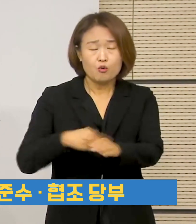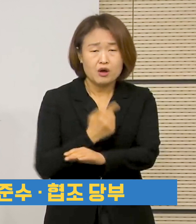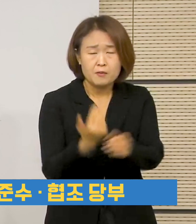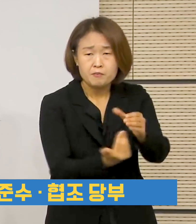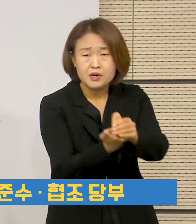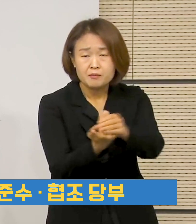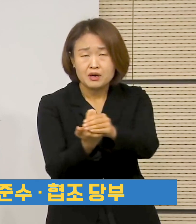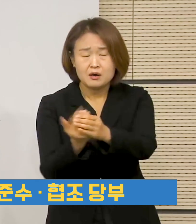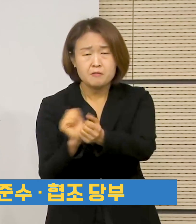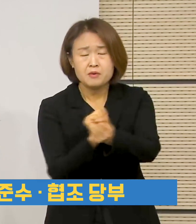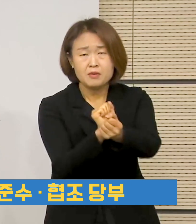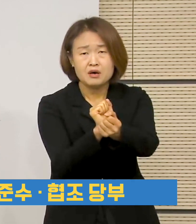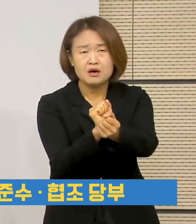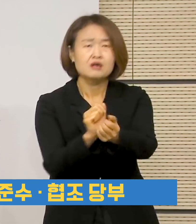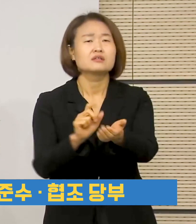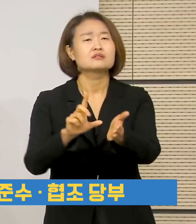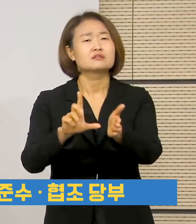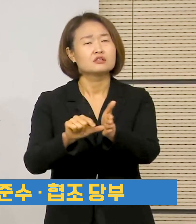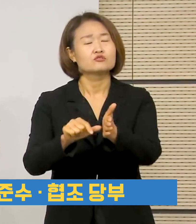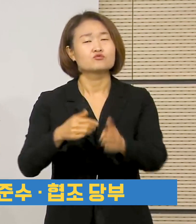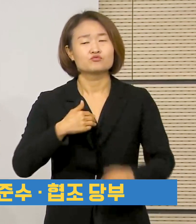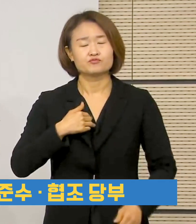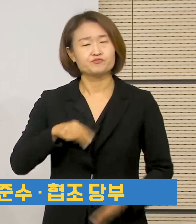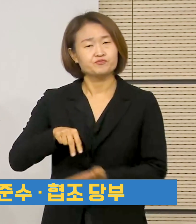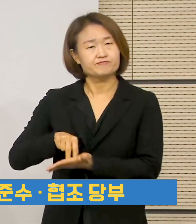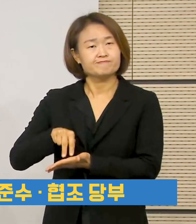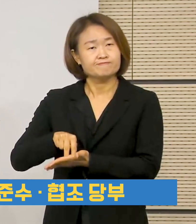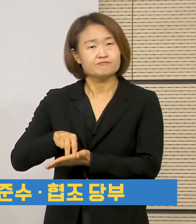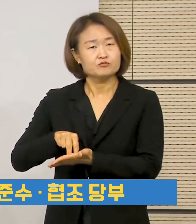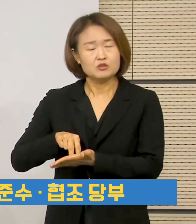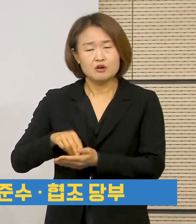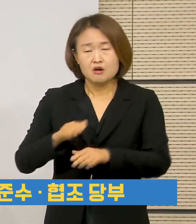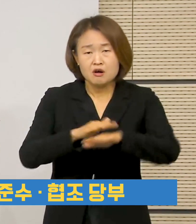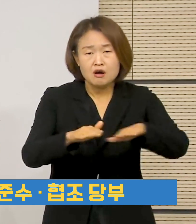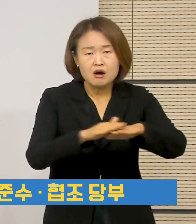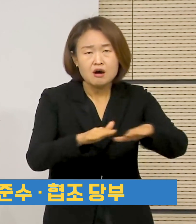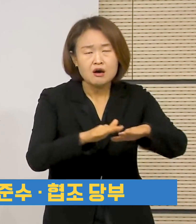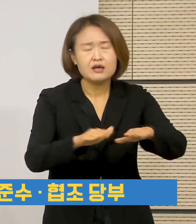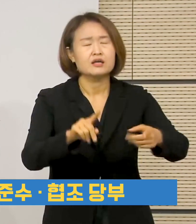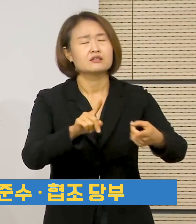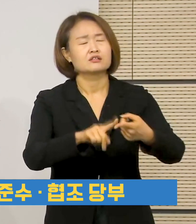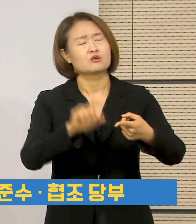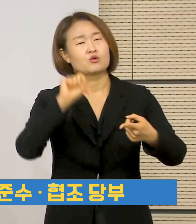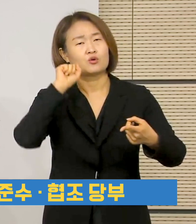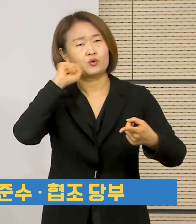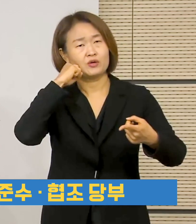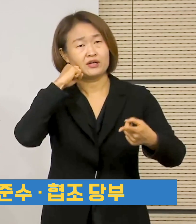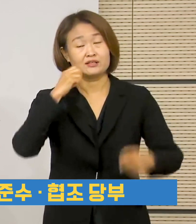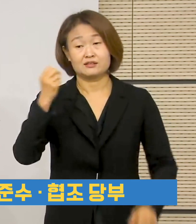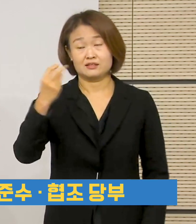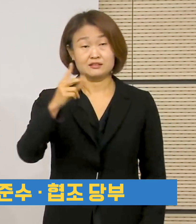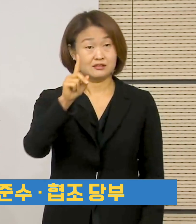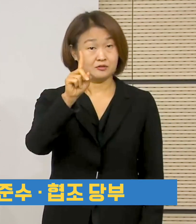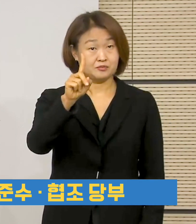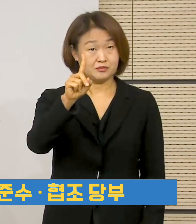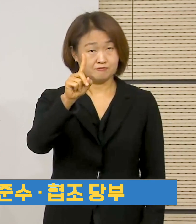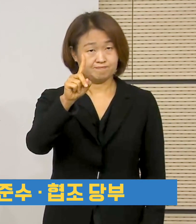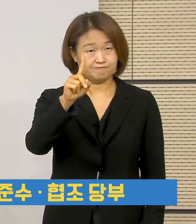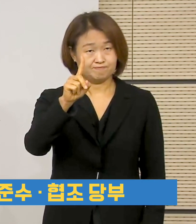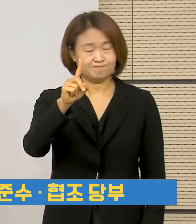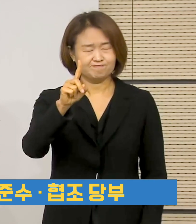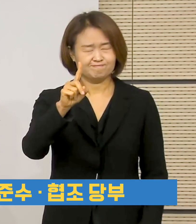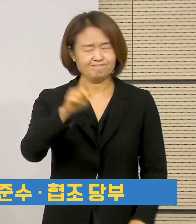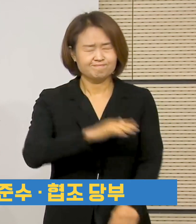경우에는 방역당국이 입장에서도 상당히 옛 애착이 가 어렵다는 점을 다시 한번 더 인지를